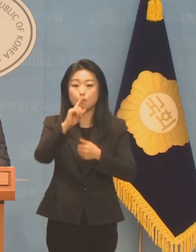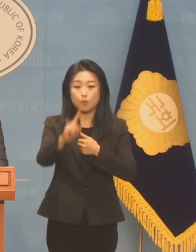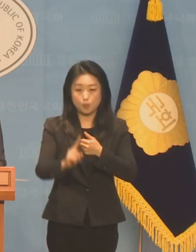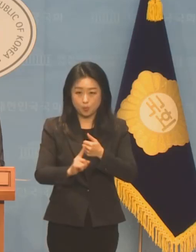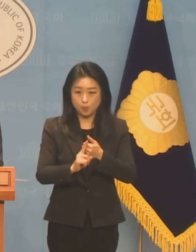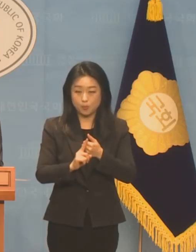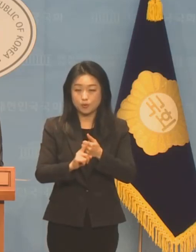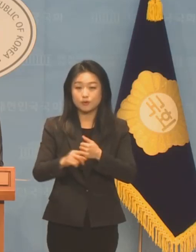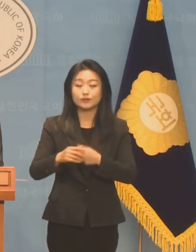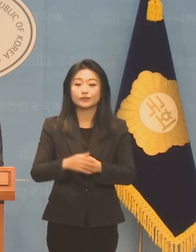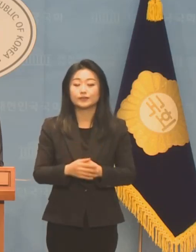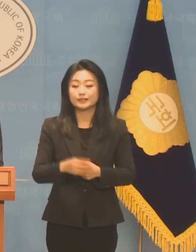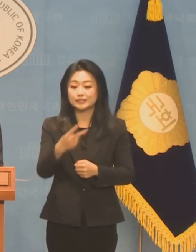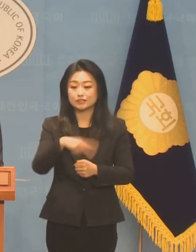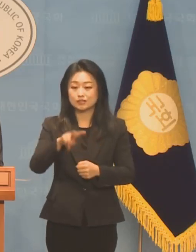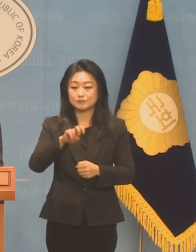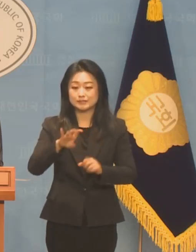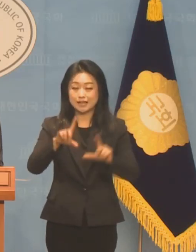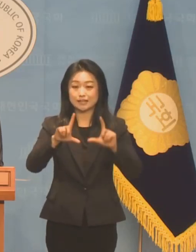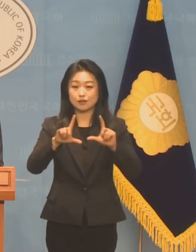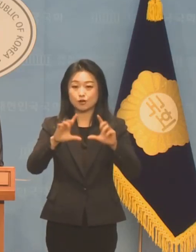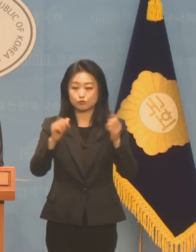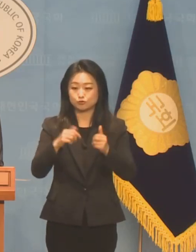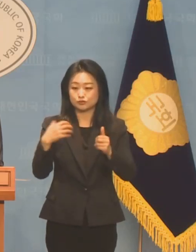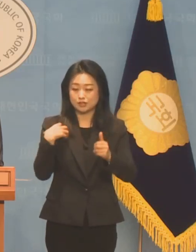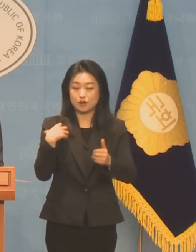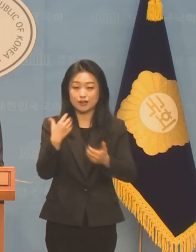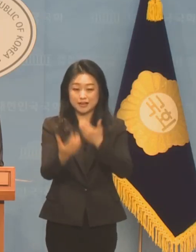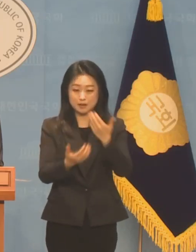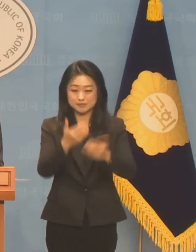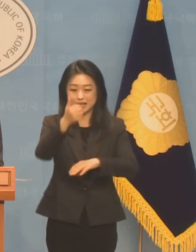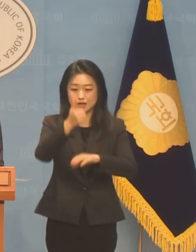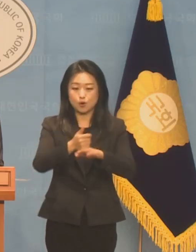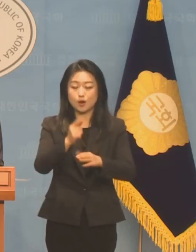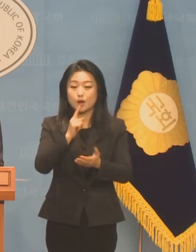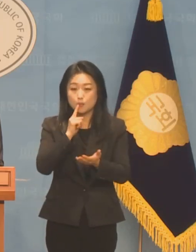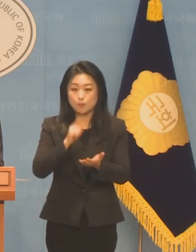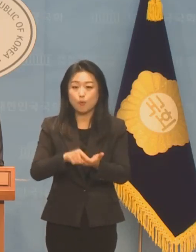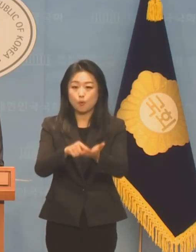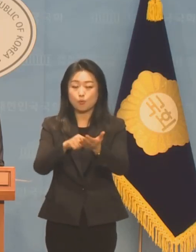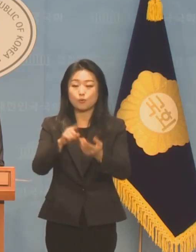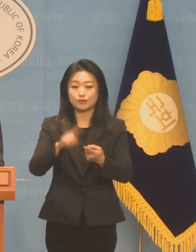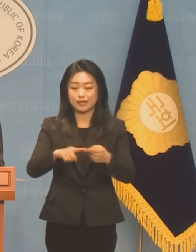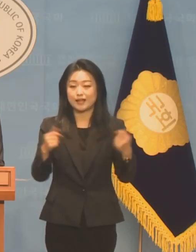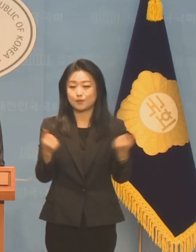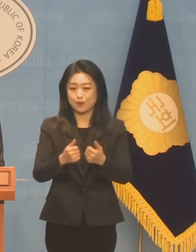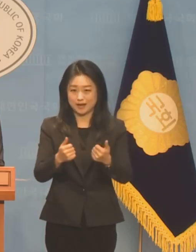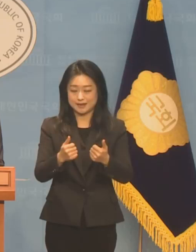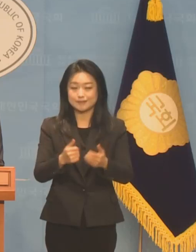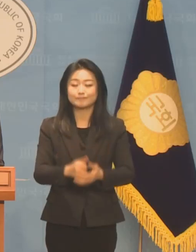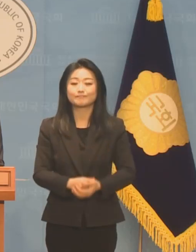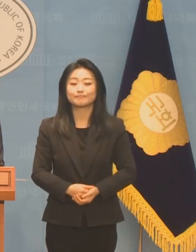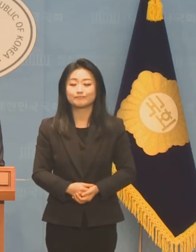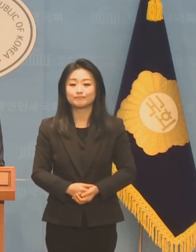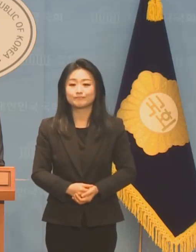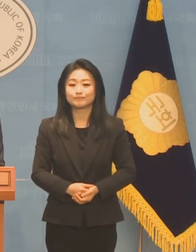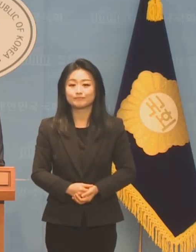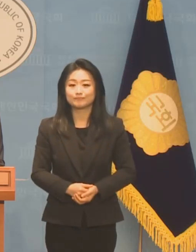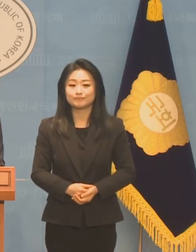보고와 2024년도 국정감사 결과 보고서 채택 등을 위한 전체 회의를 개최할 예정입니다.